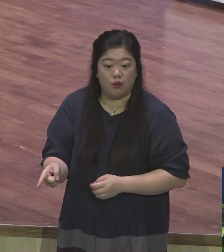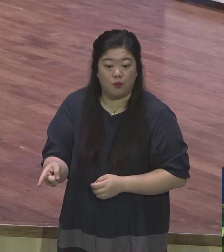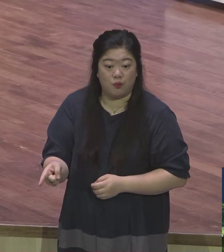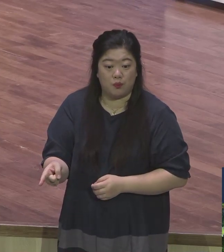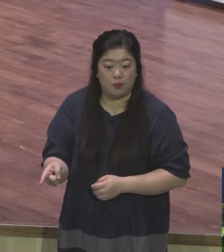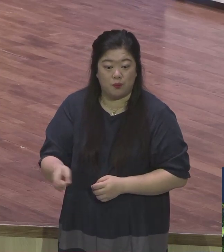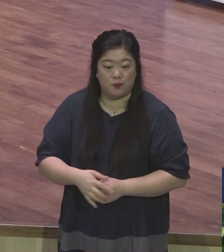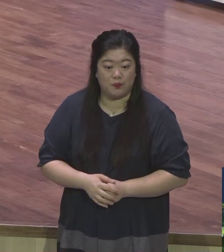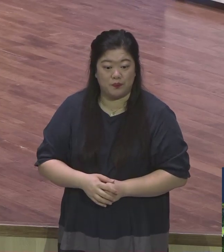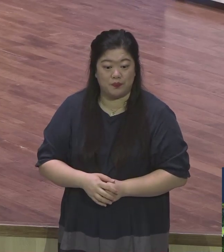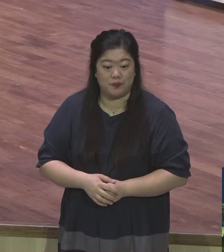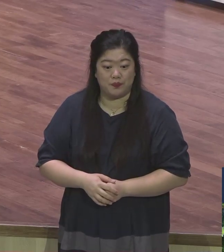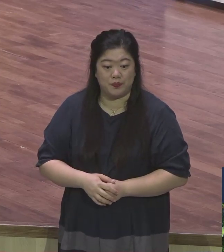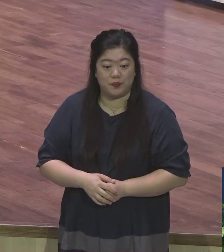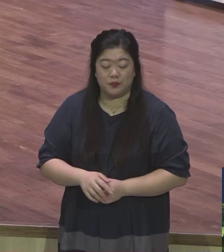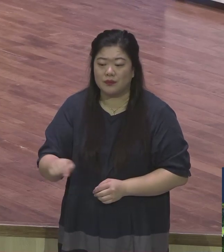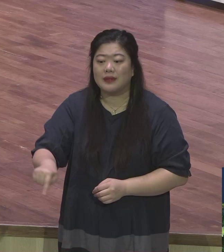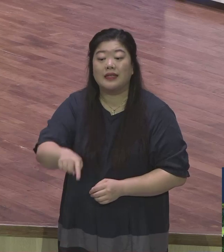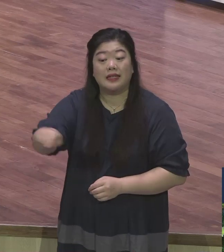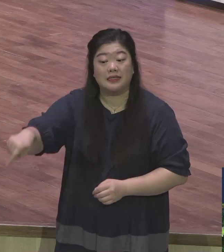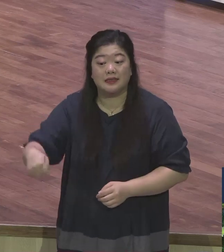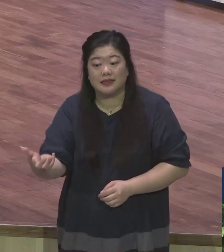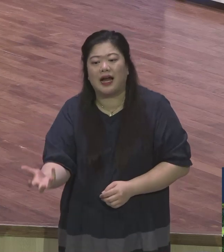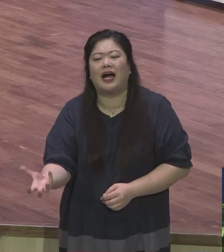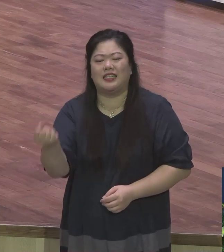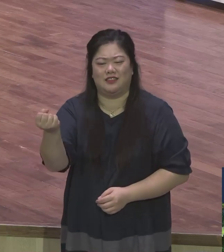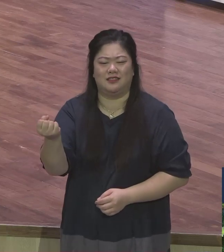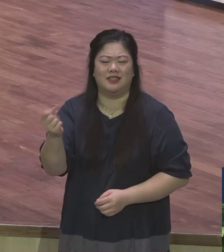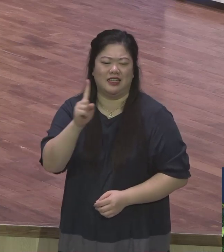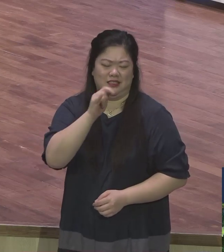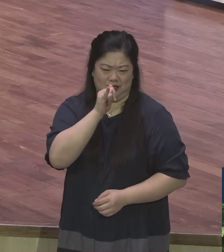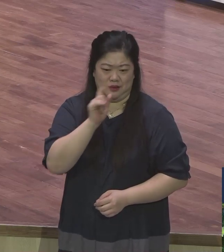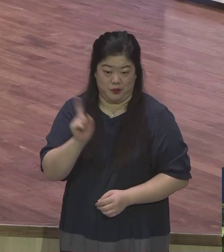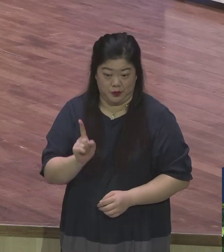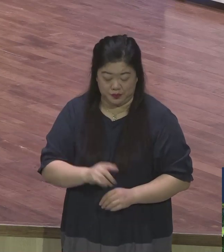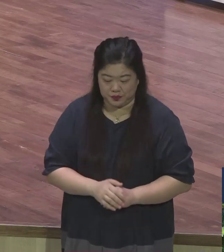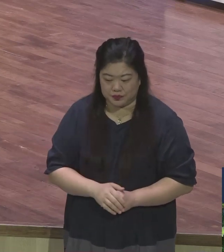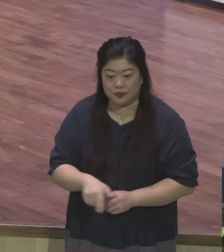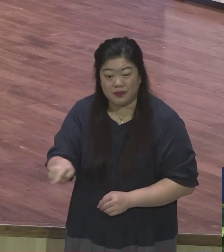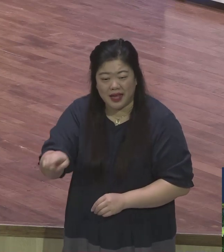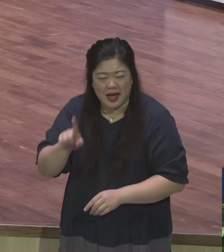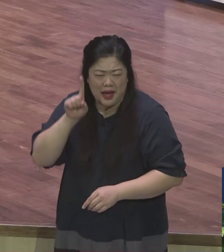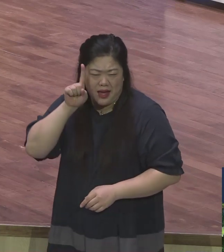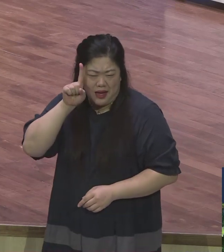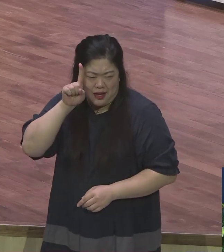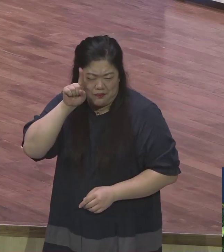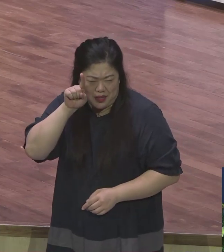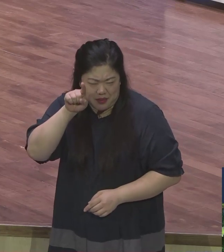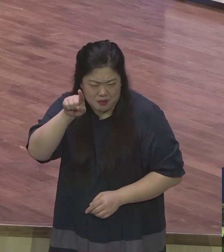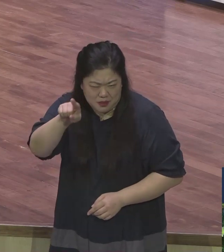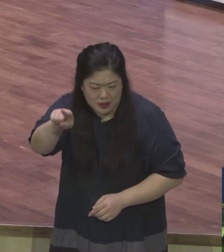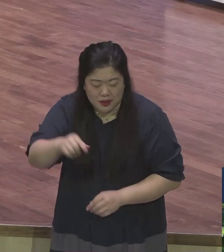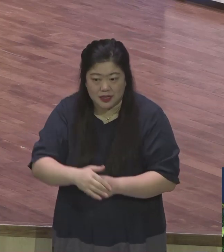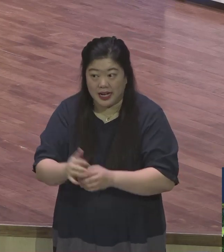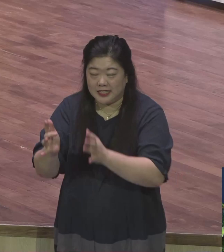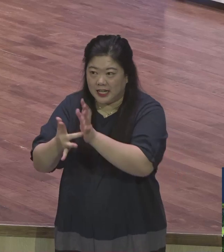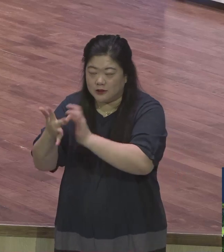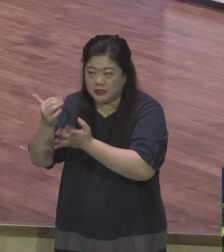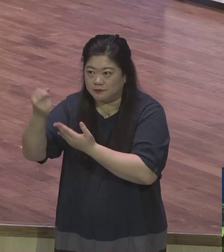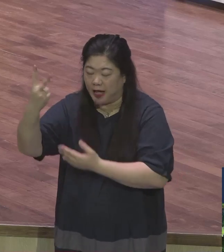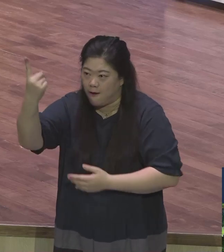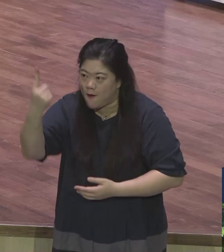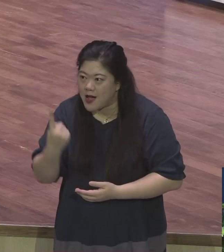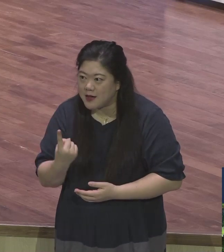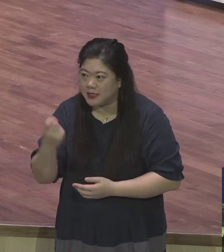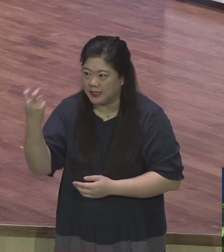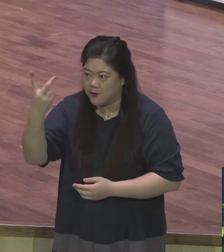이들에게는 매일 주님의 재림에 대한 재림신앙이 있었어요.